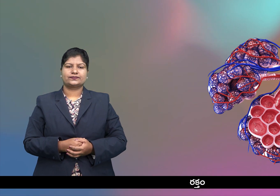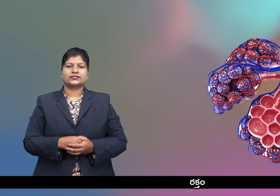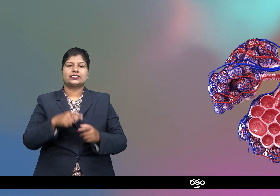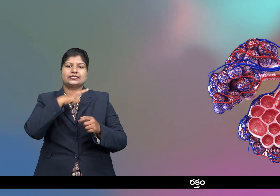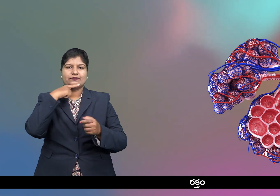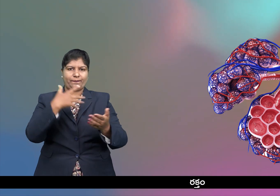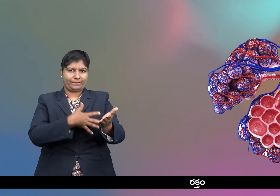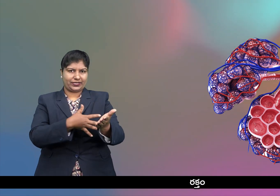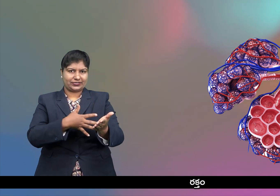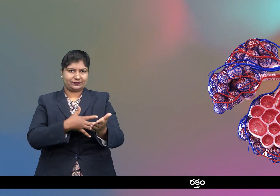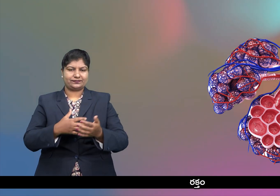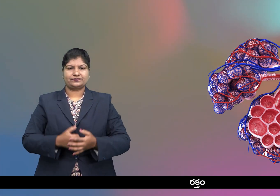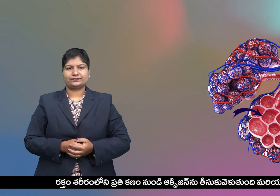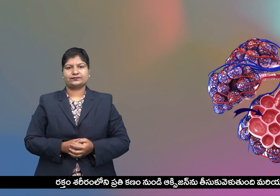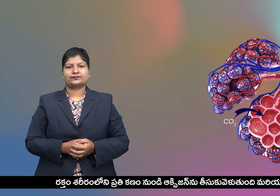రక్తం